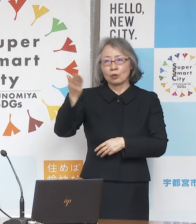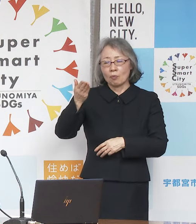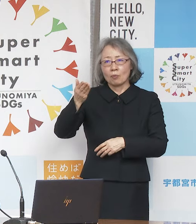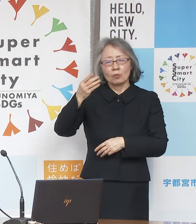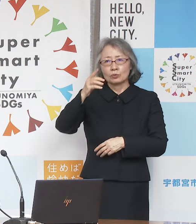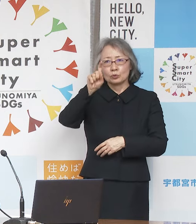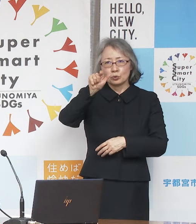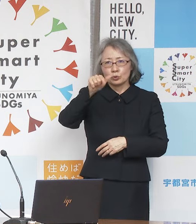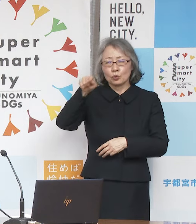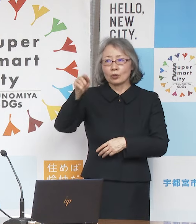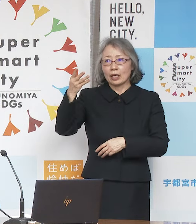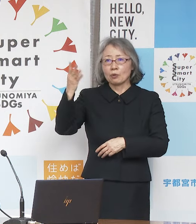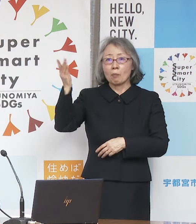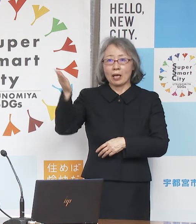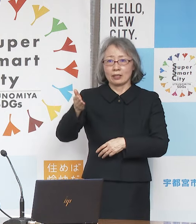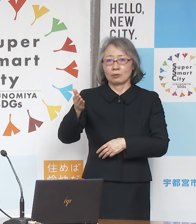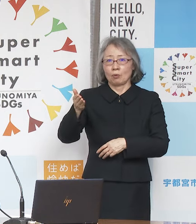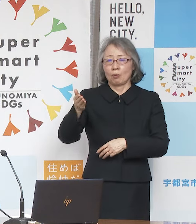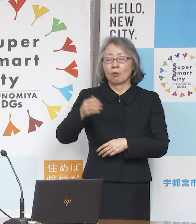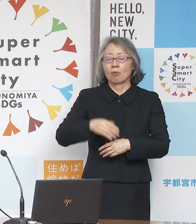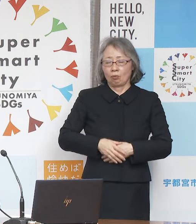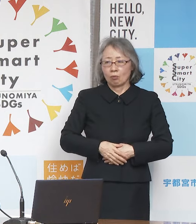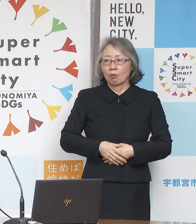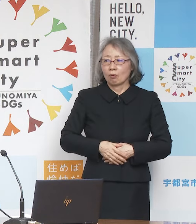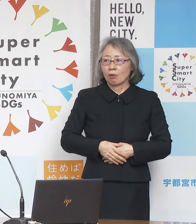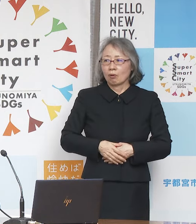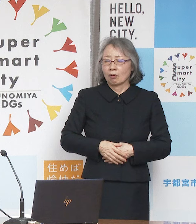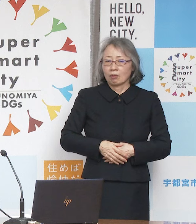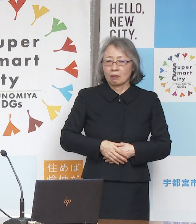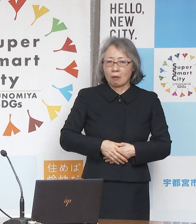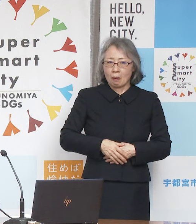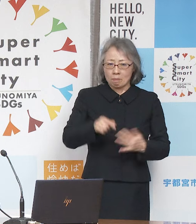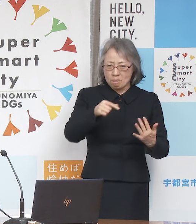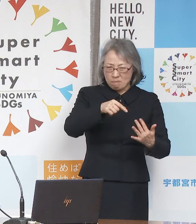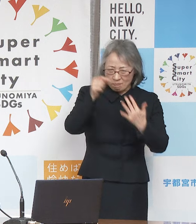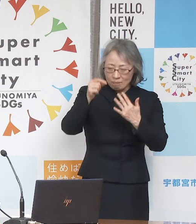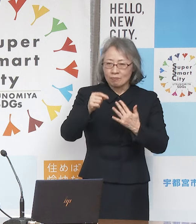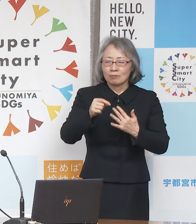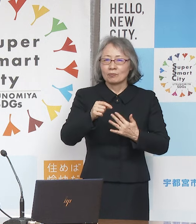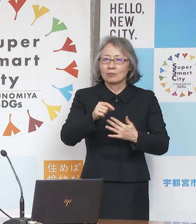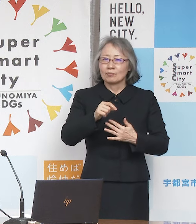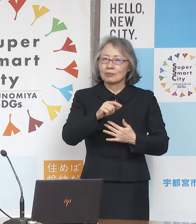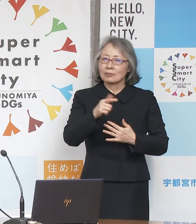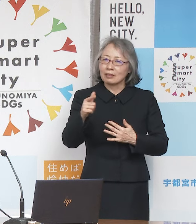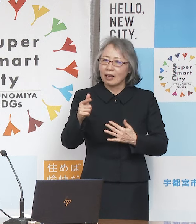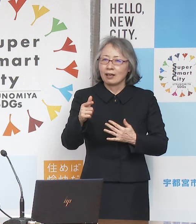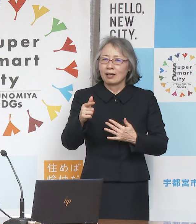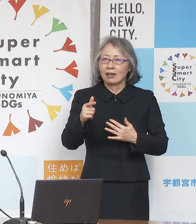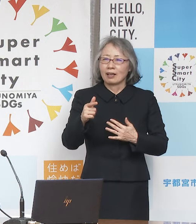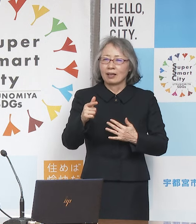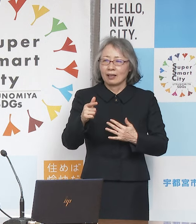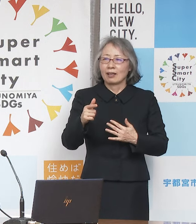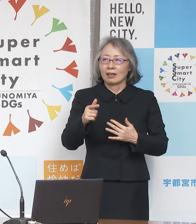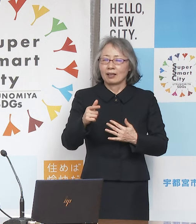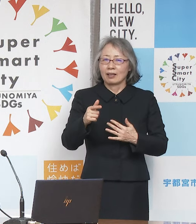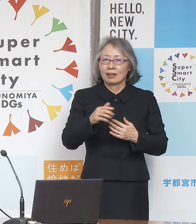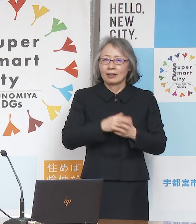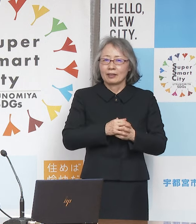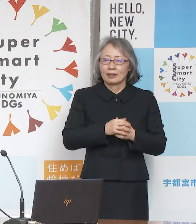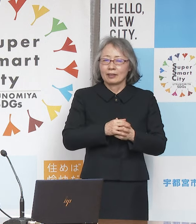となりましたまあの大抜擢とかですねえまそういうことで